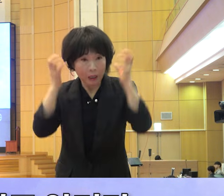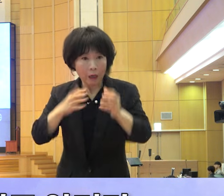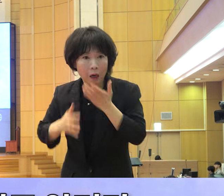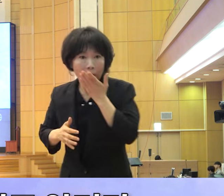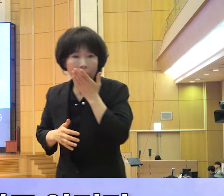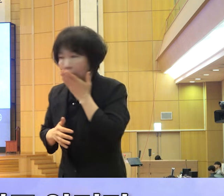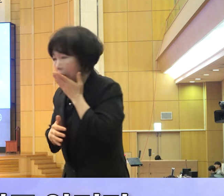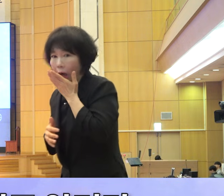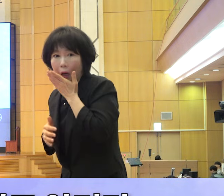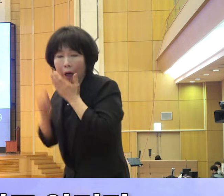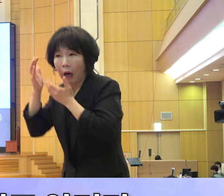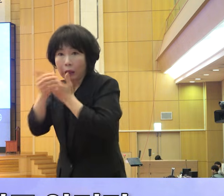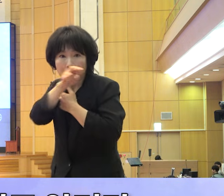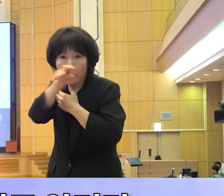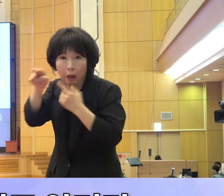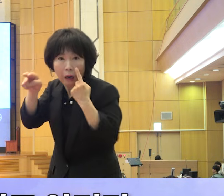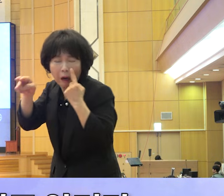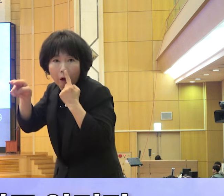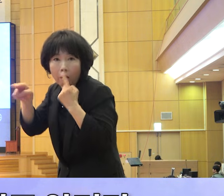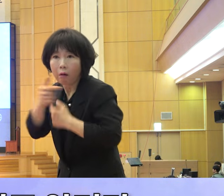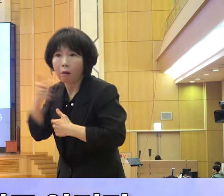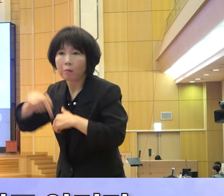때 안타깝다는 거죠.